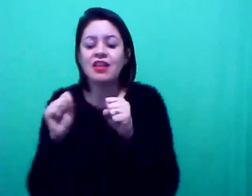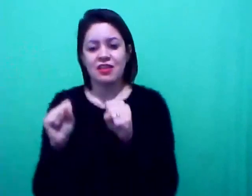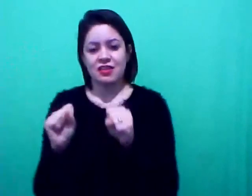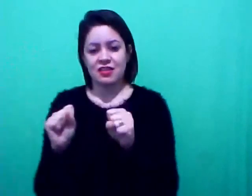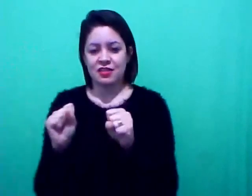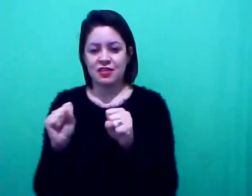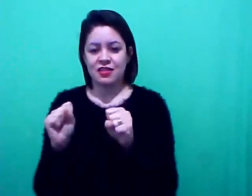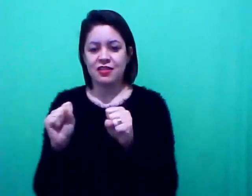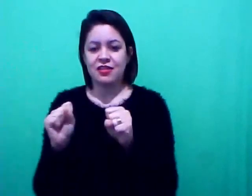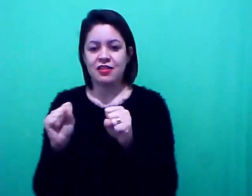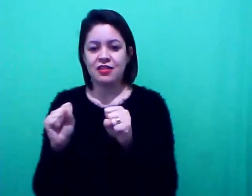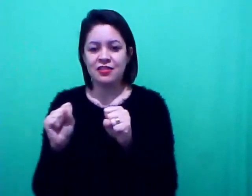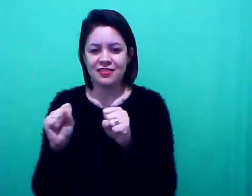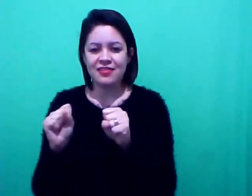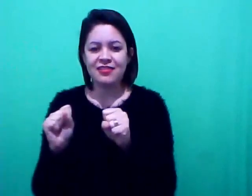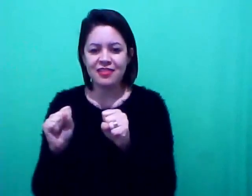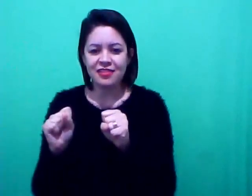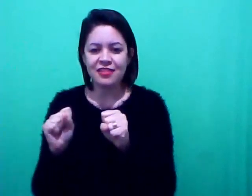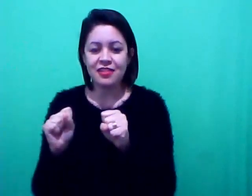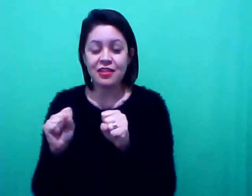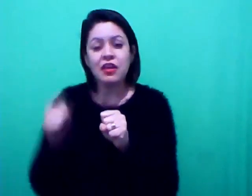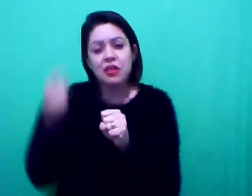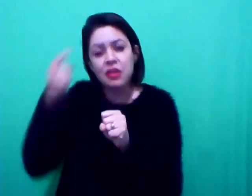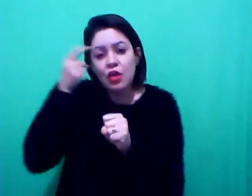Ele tem uma especificidade linguística.